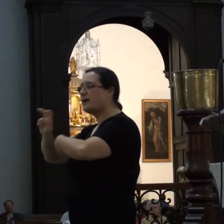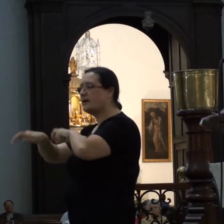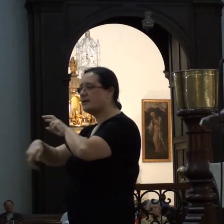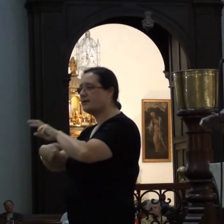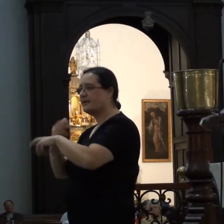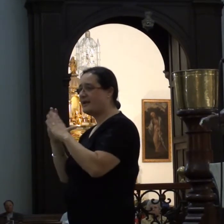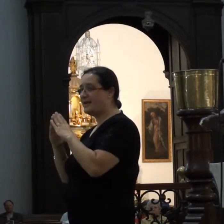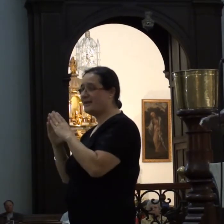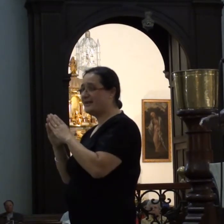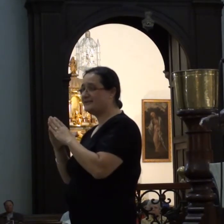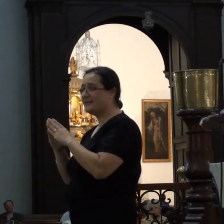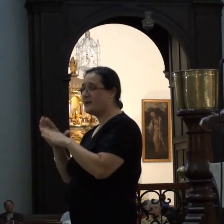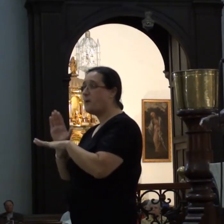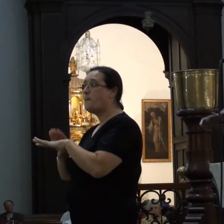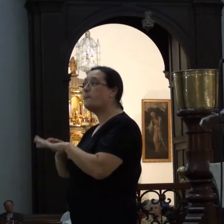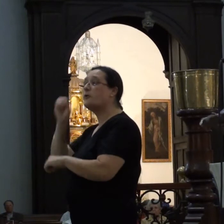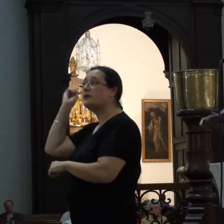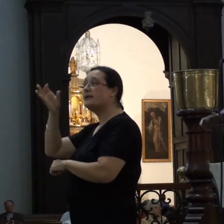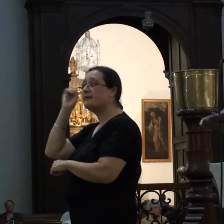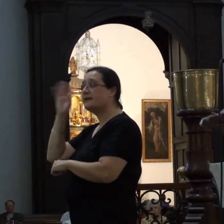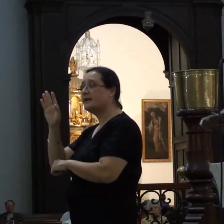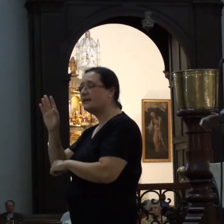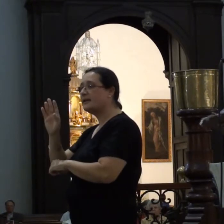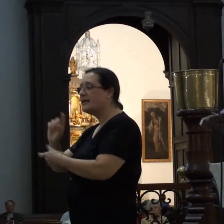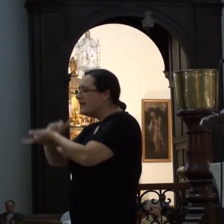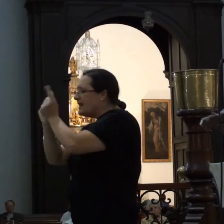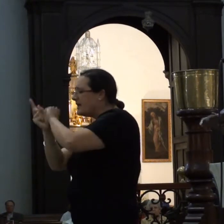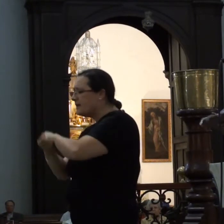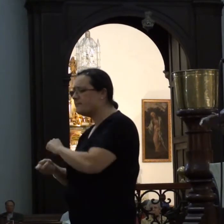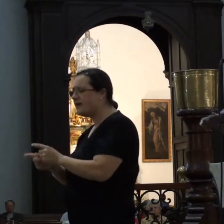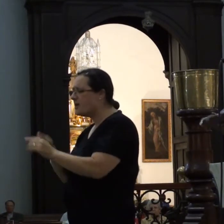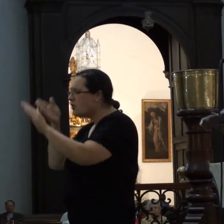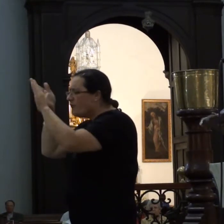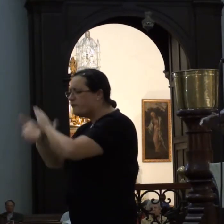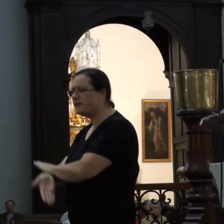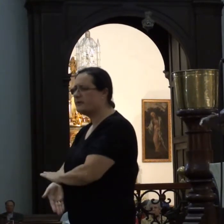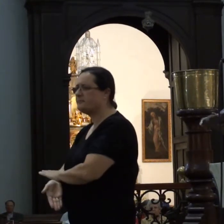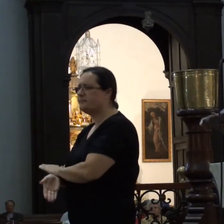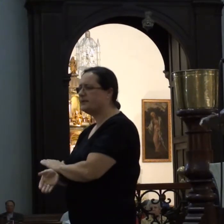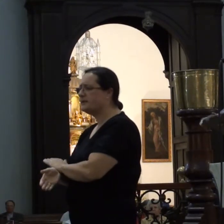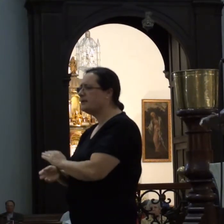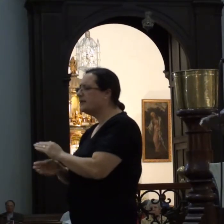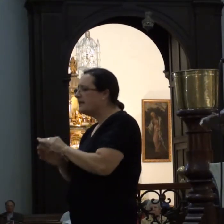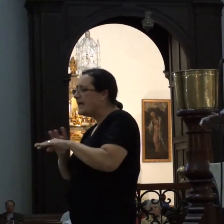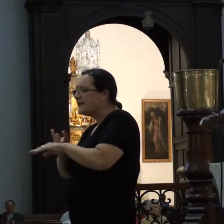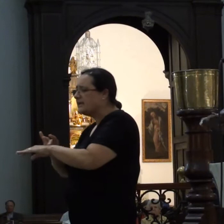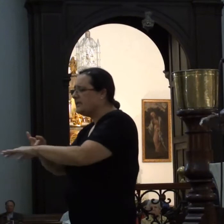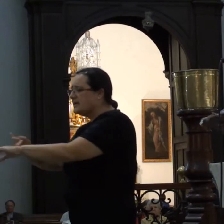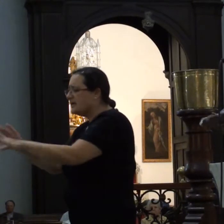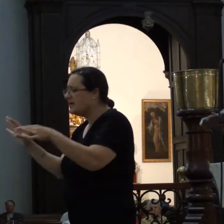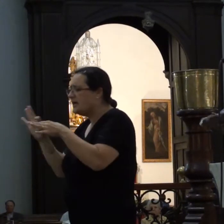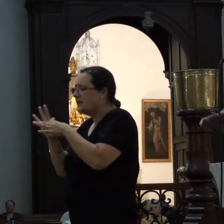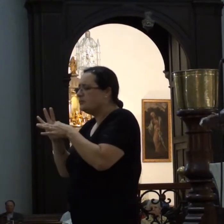virtud del Evangelio la renueva constantemente y la conduce a la unión consumada